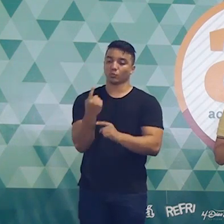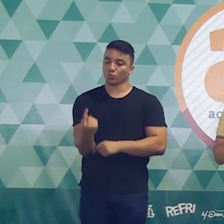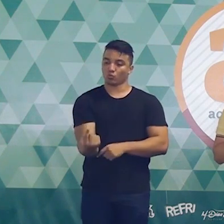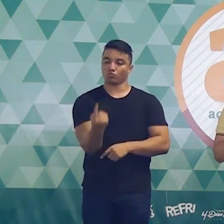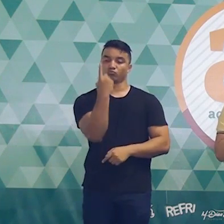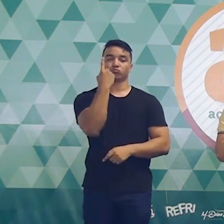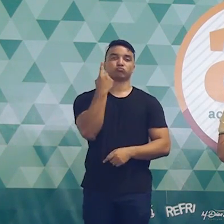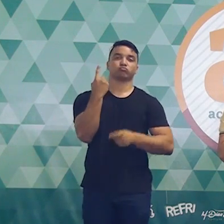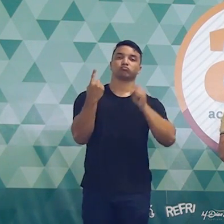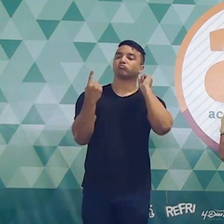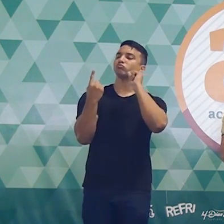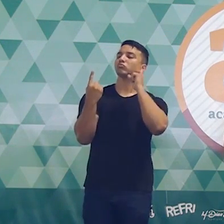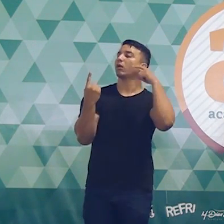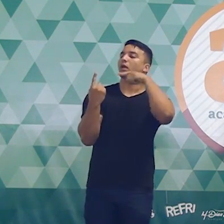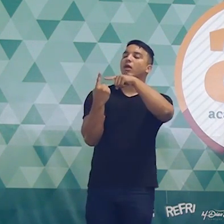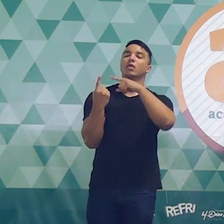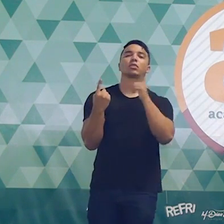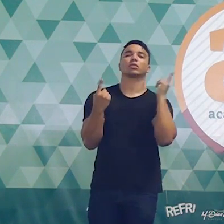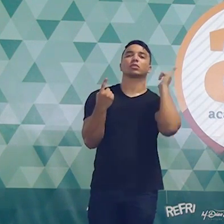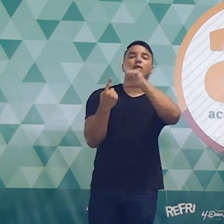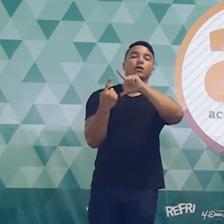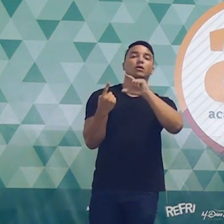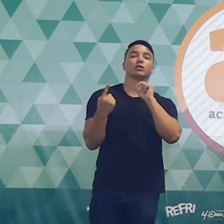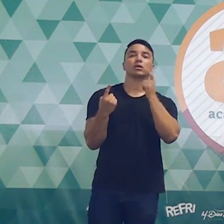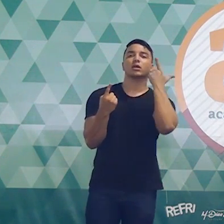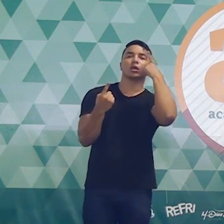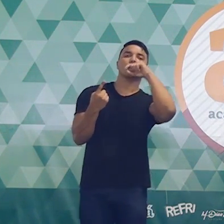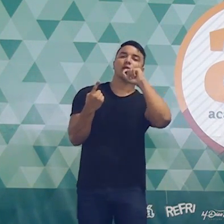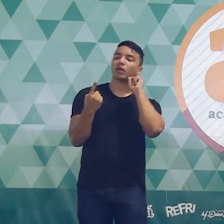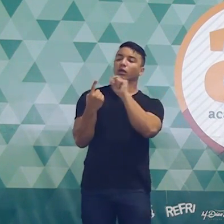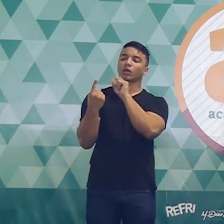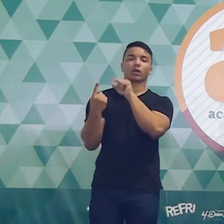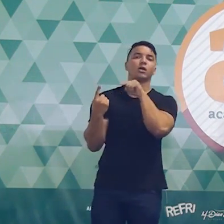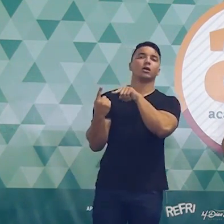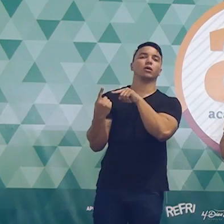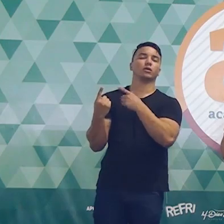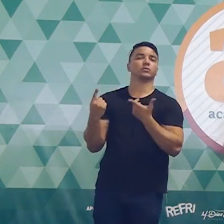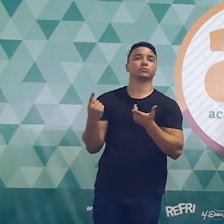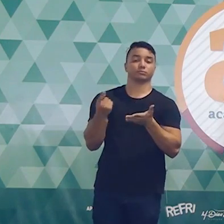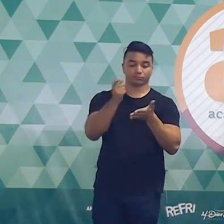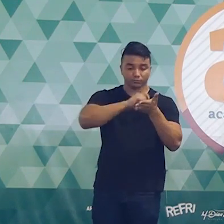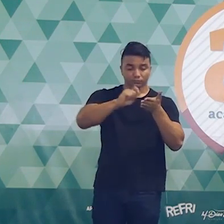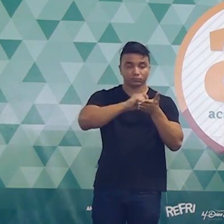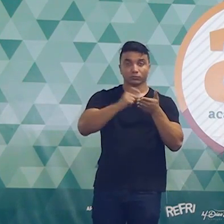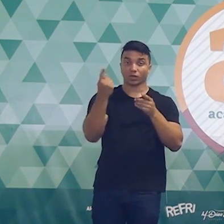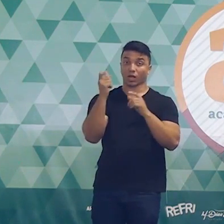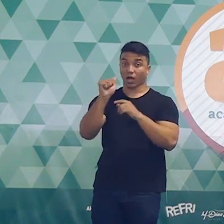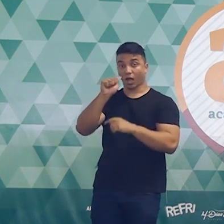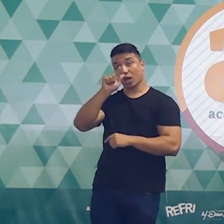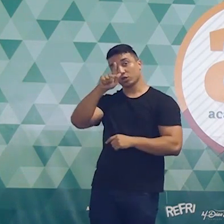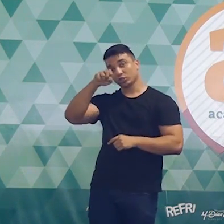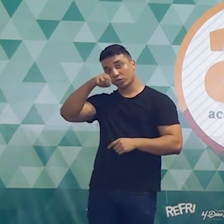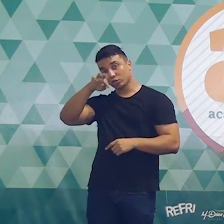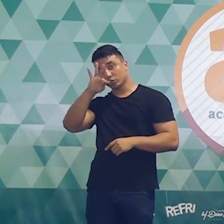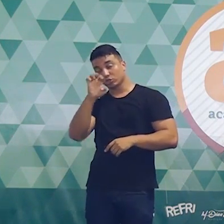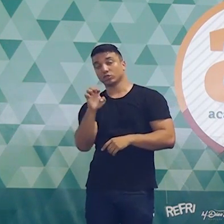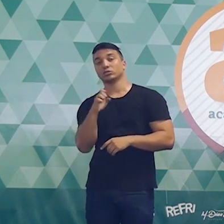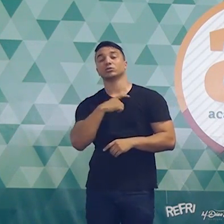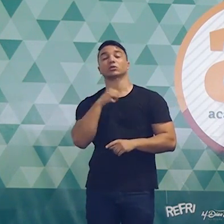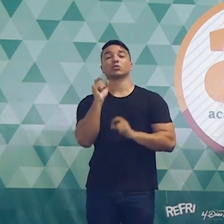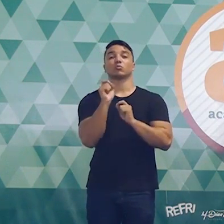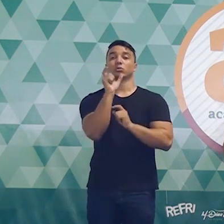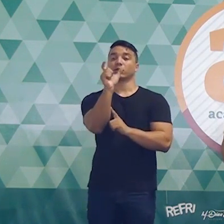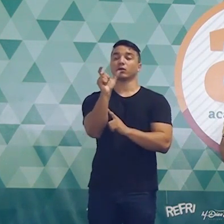um, em que ele conseguisse dizer quem é esse agente. Aí você anotou embaixo, debaixo do agente, o que é que você